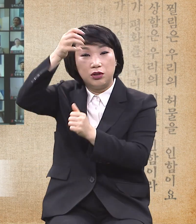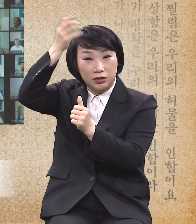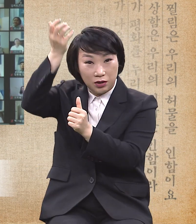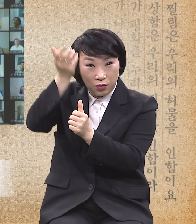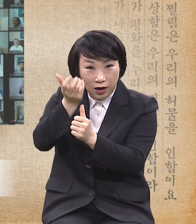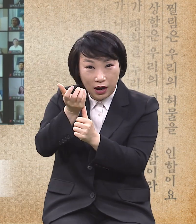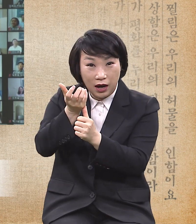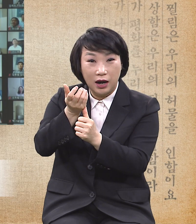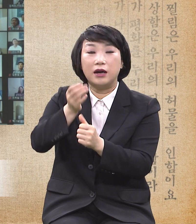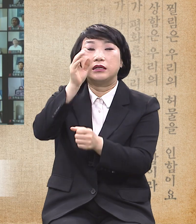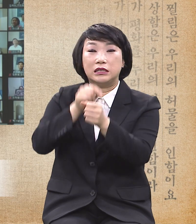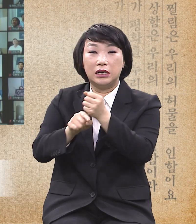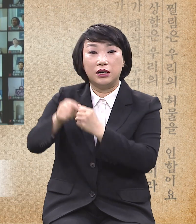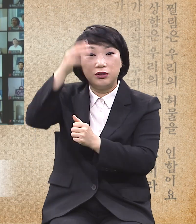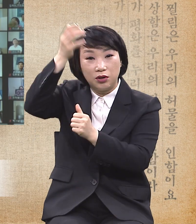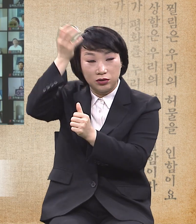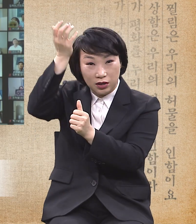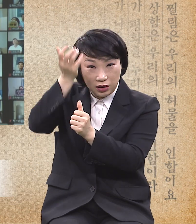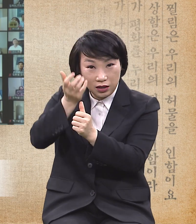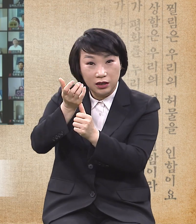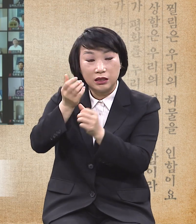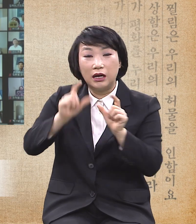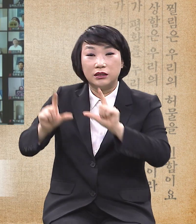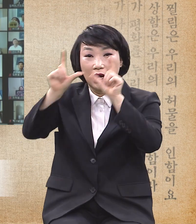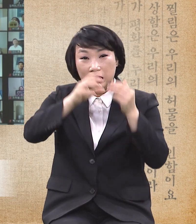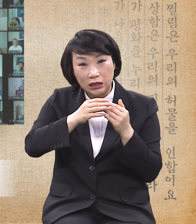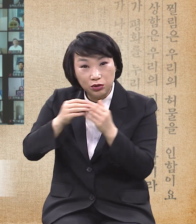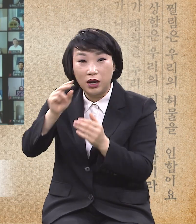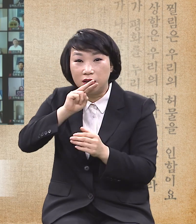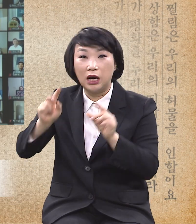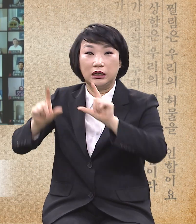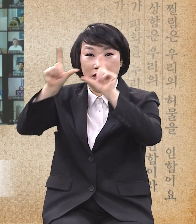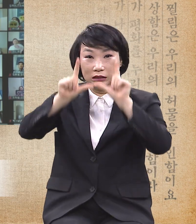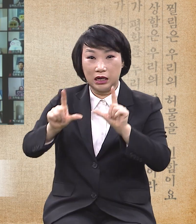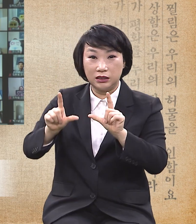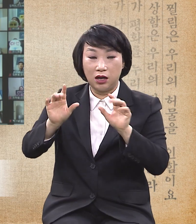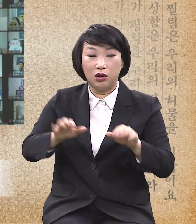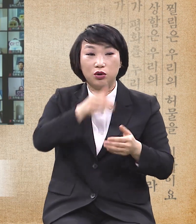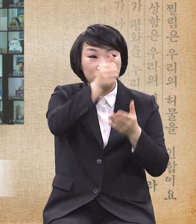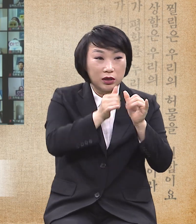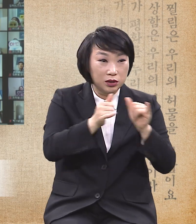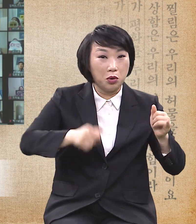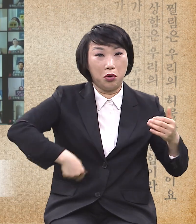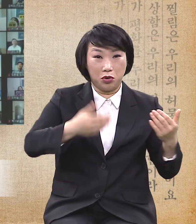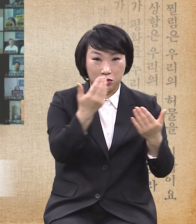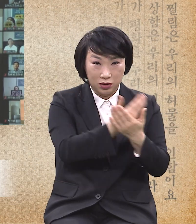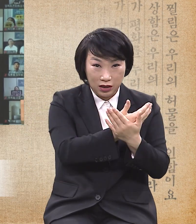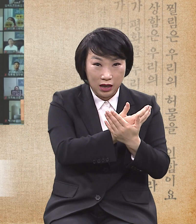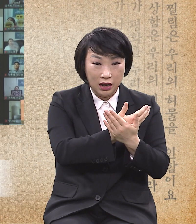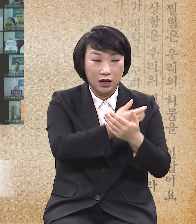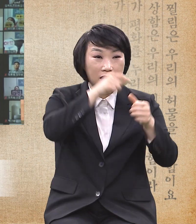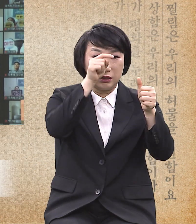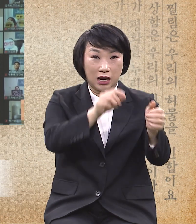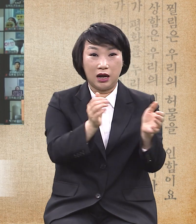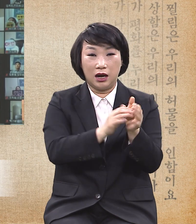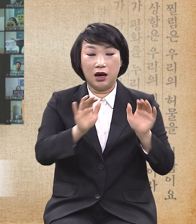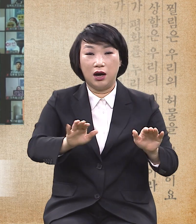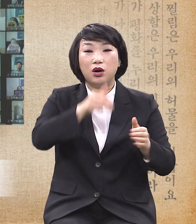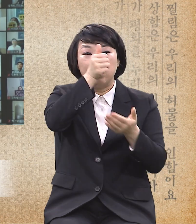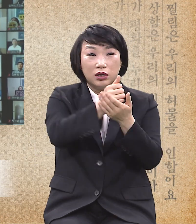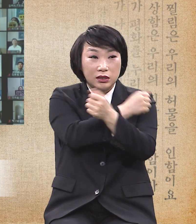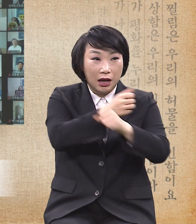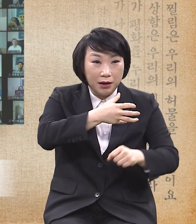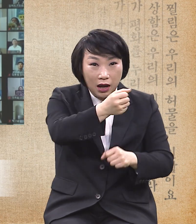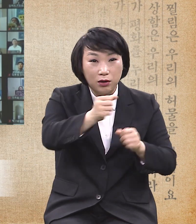오셔서 진리의 성령이 살게 해야 살아. 죄인은 회개 그리고 제사함